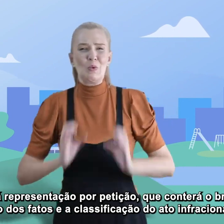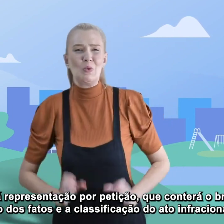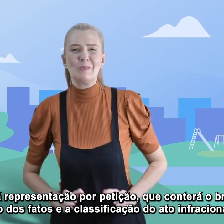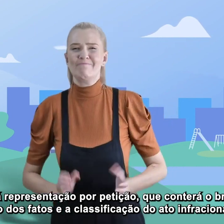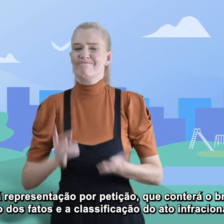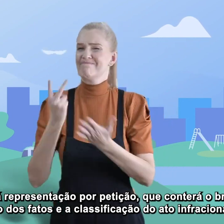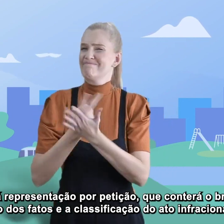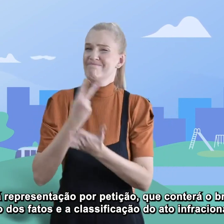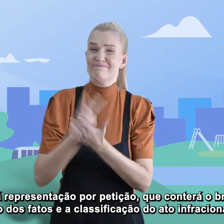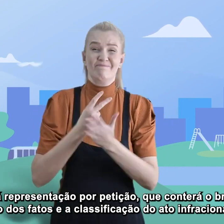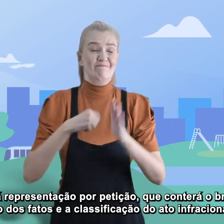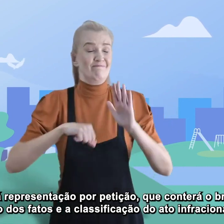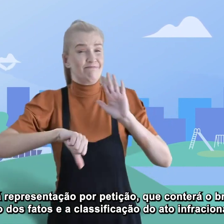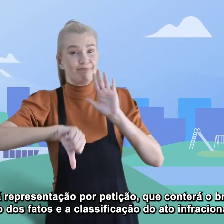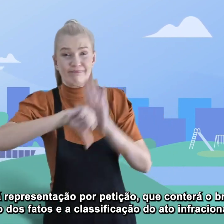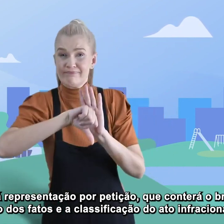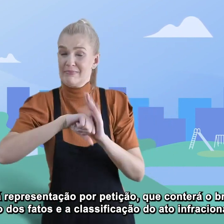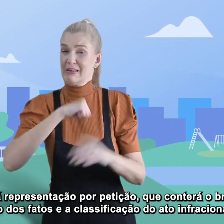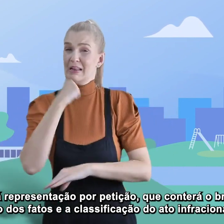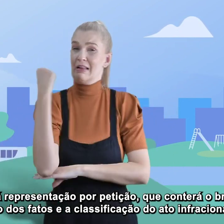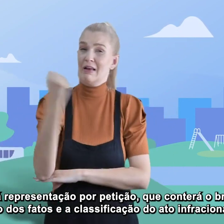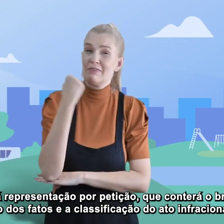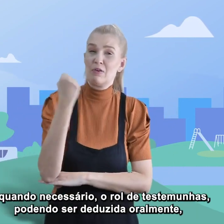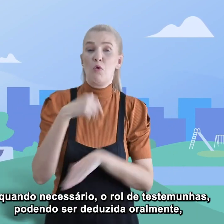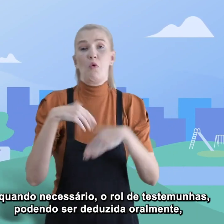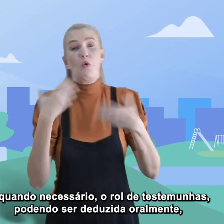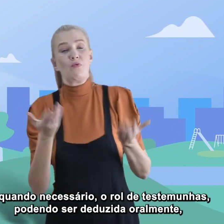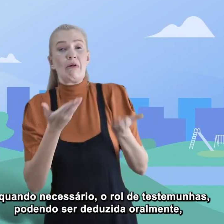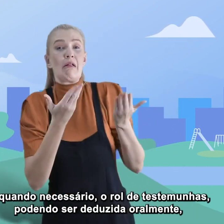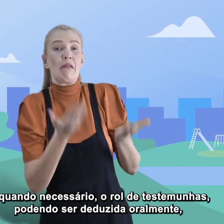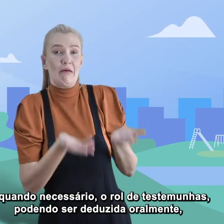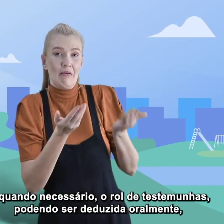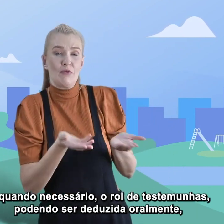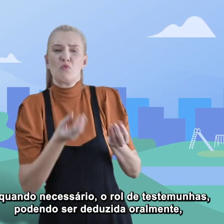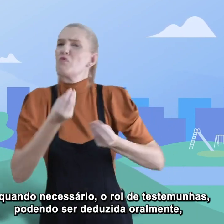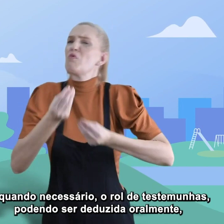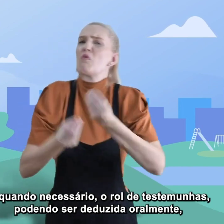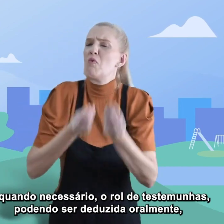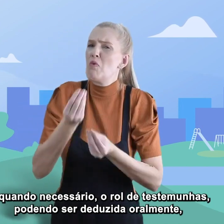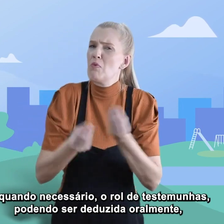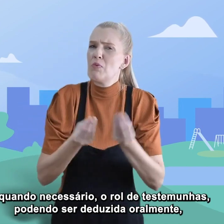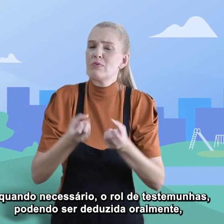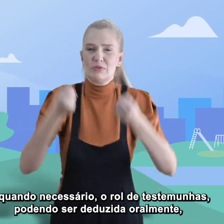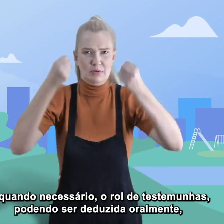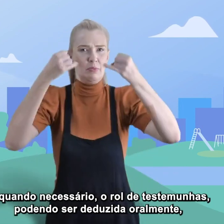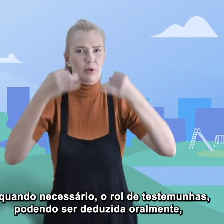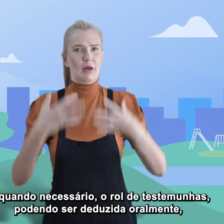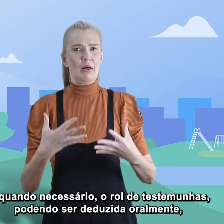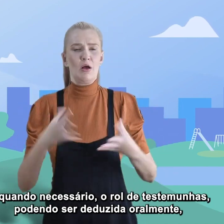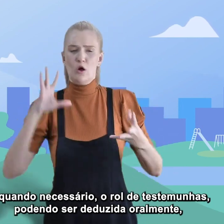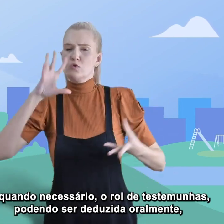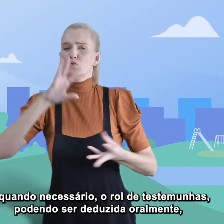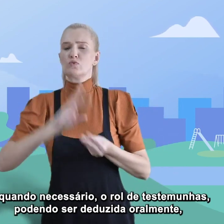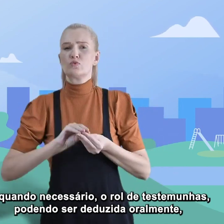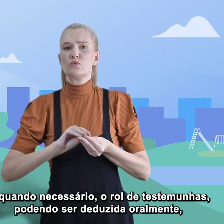e a classificação do ato infracional, e, quando necessário, o rol de testemunhas, podendo ser